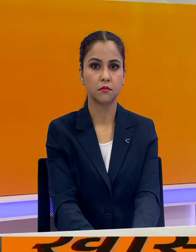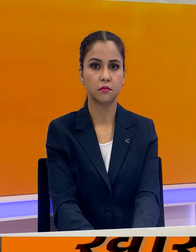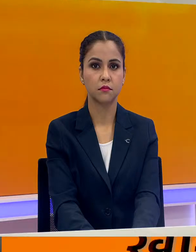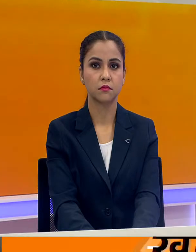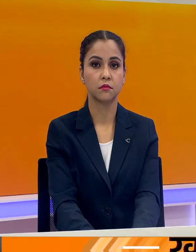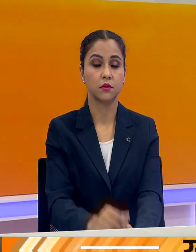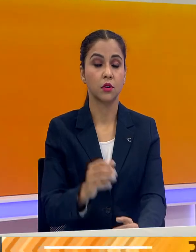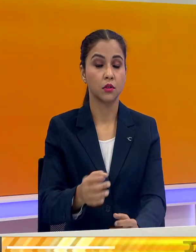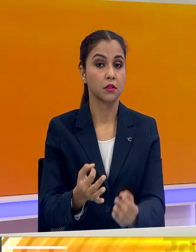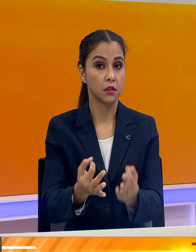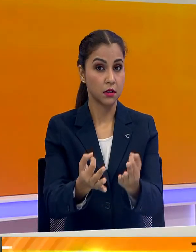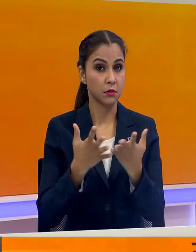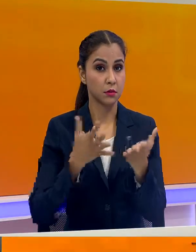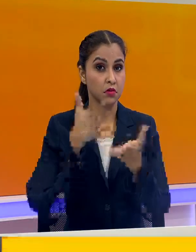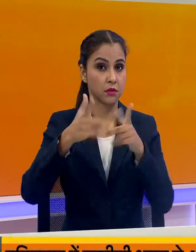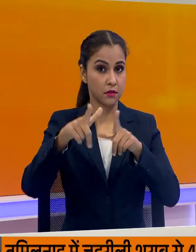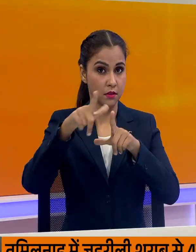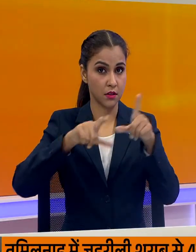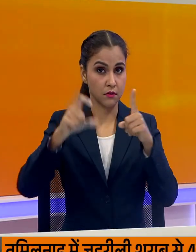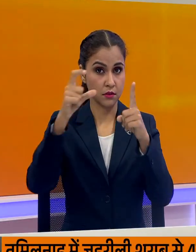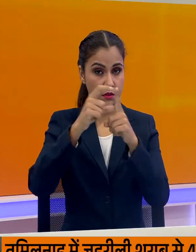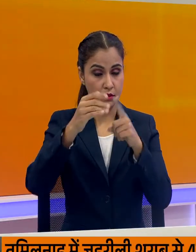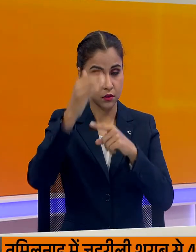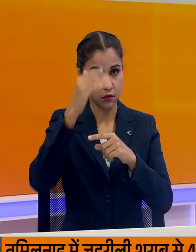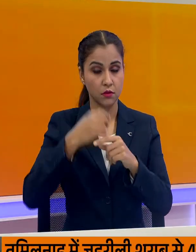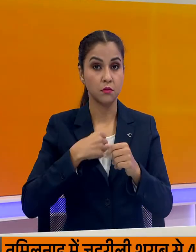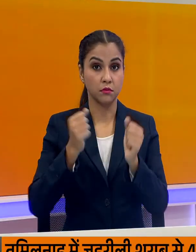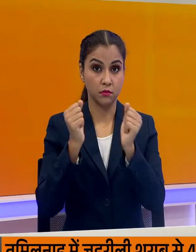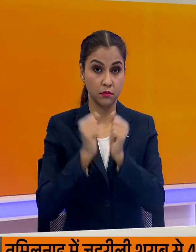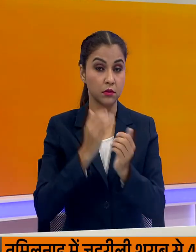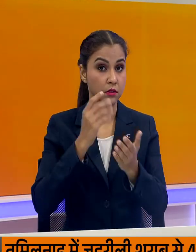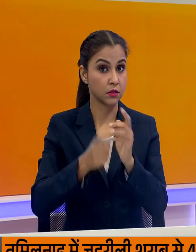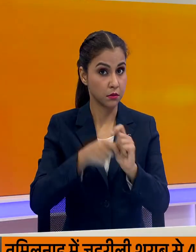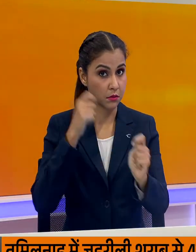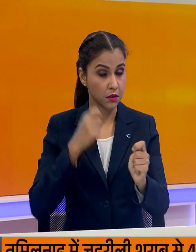और आज के हमारे इस विशेष सांकेतिक समाचार में बस इतना ही। मुझे और मेरी